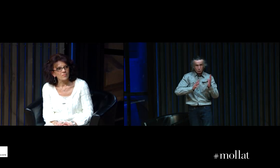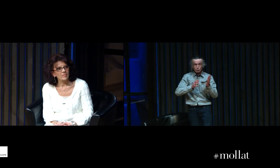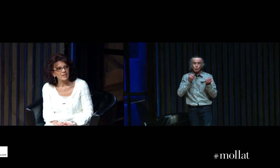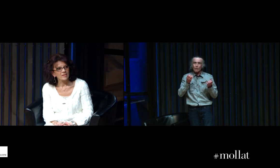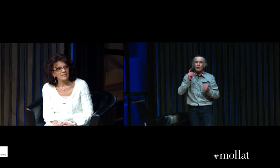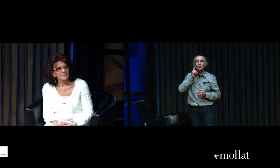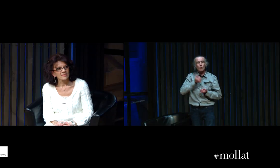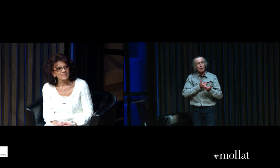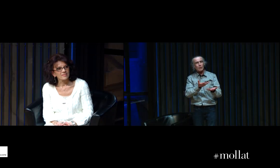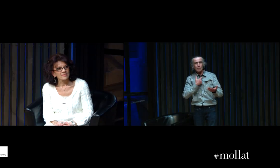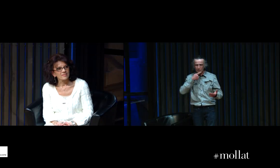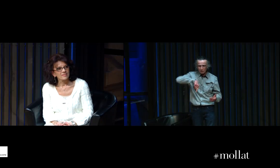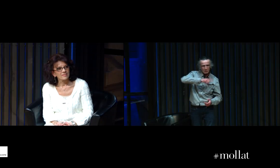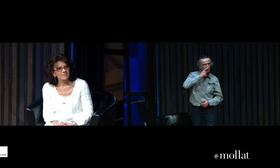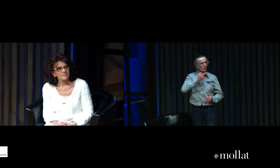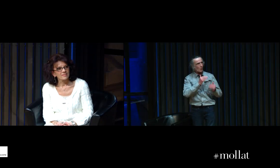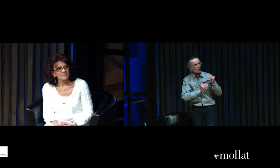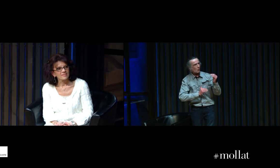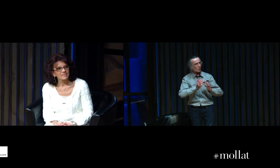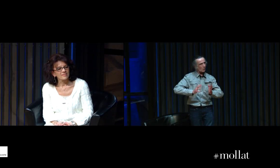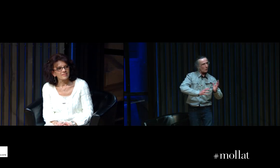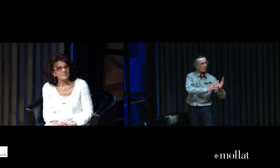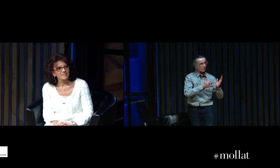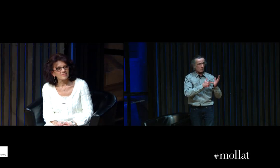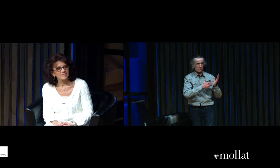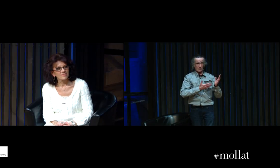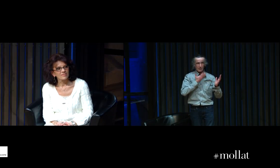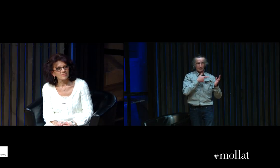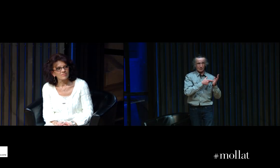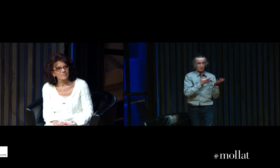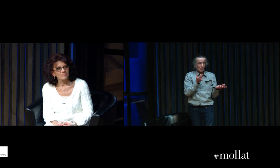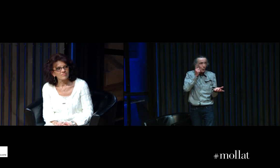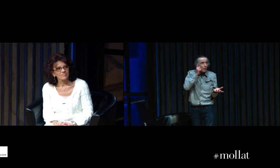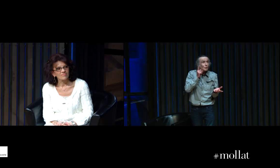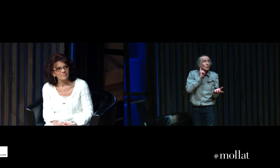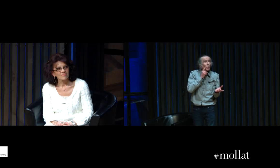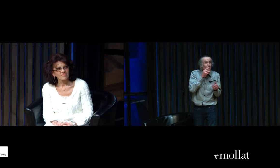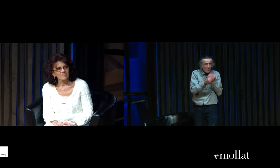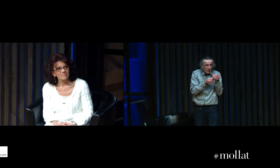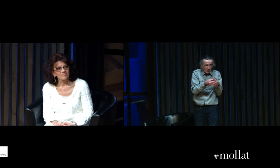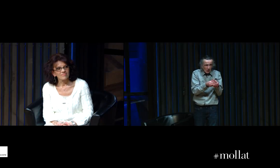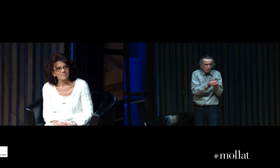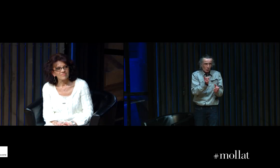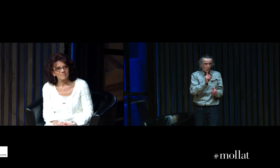reçues. Donc nous, on s'exprime en langue des signes. On est plutôt heureux de s'exprimer via cette